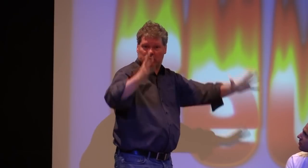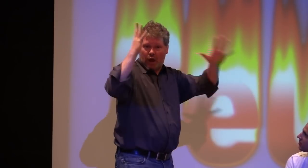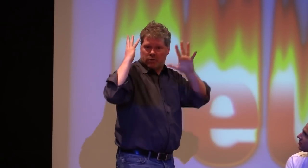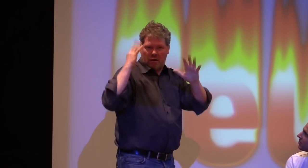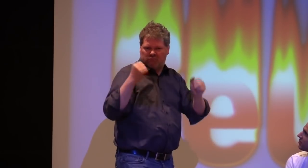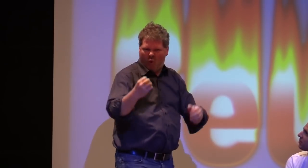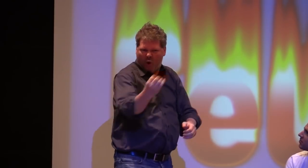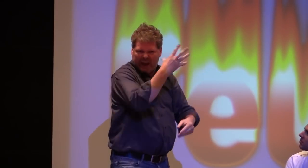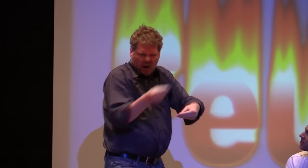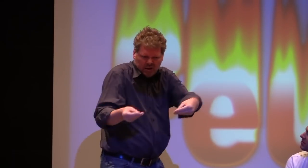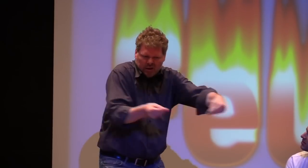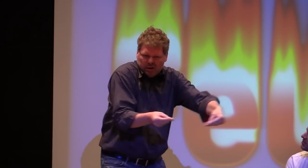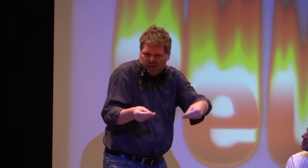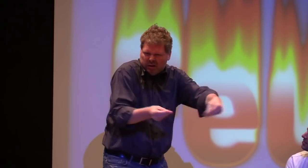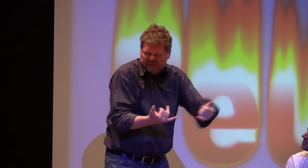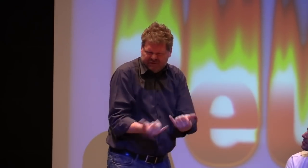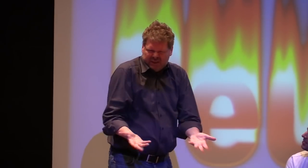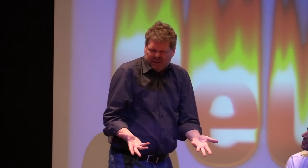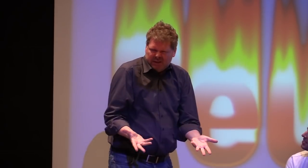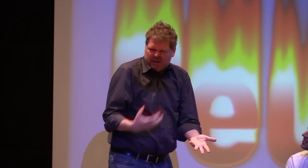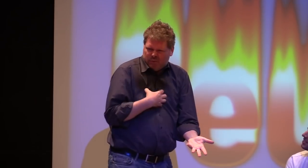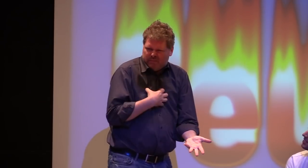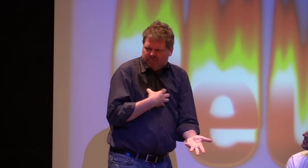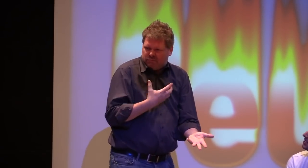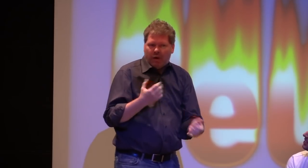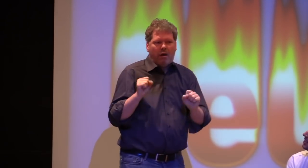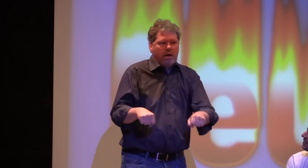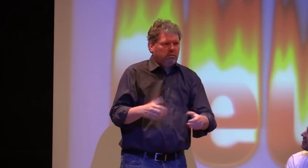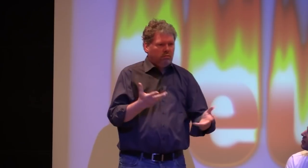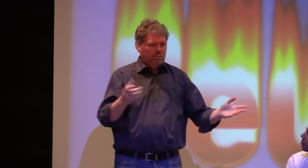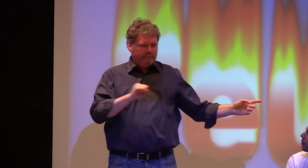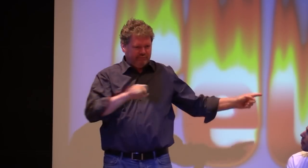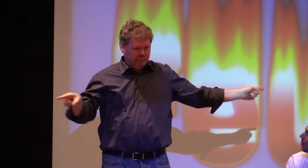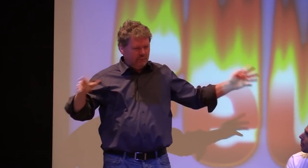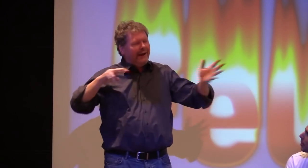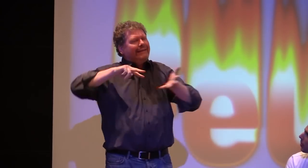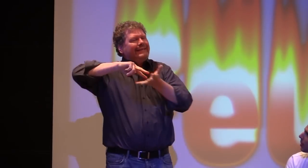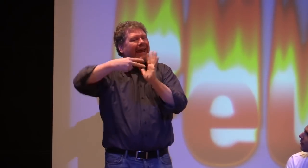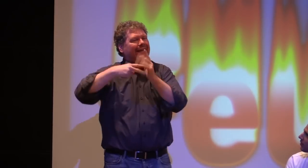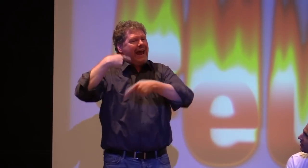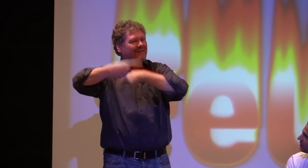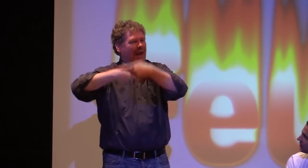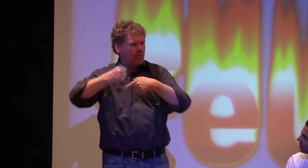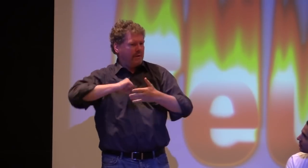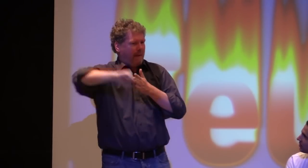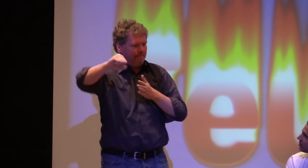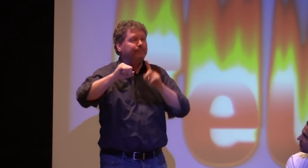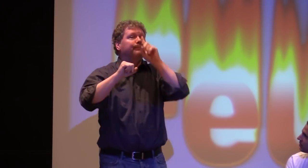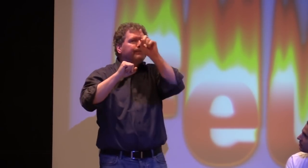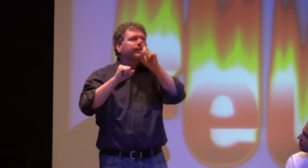schon angekommen. Oder wenn man heutzutage schaut, wir haben hier auf der einen Seite diesen Plasmafernseher, dann haben wir diese riesen Leinwand, die miteinander verbunden sind. Das sind alles